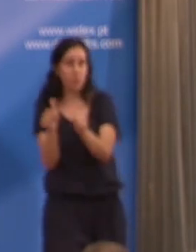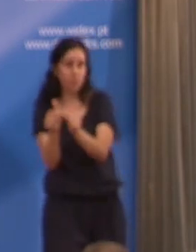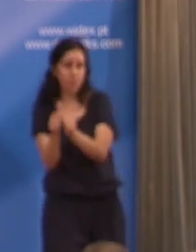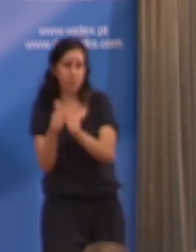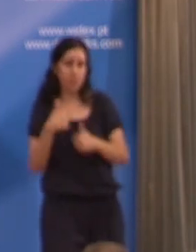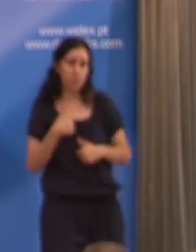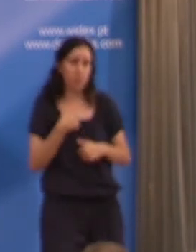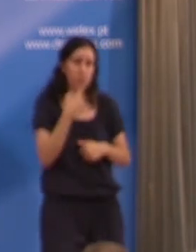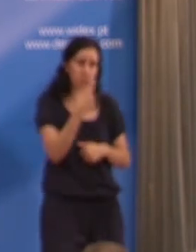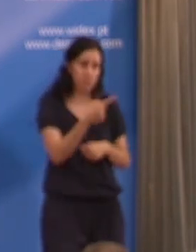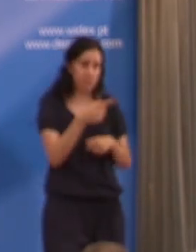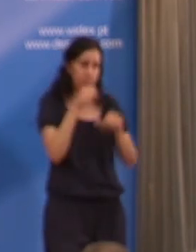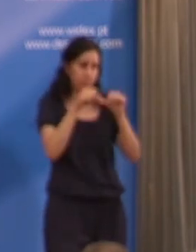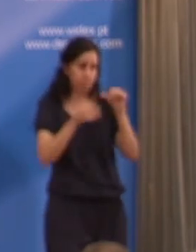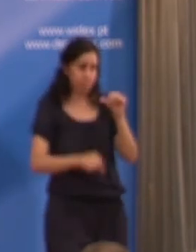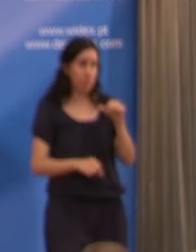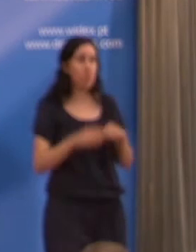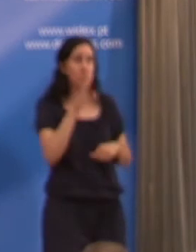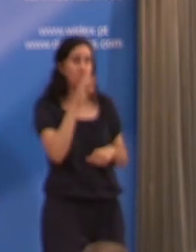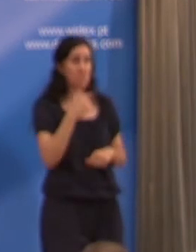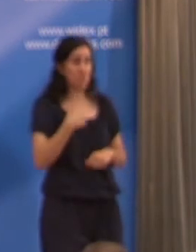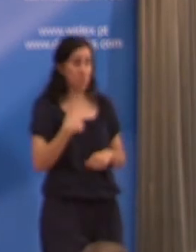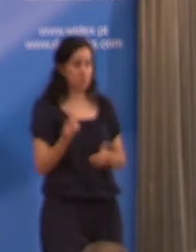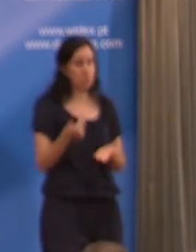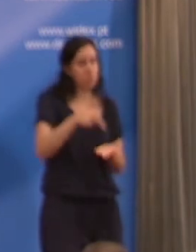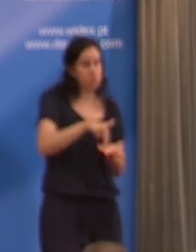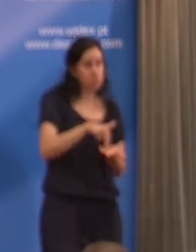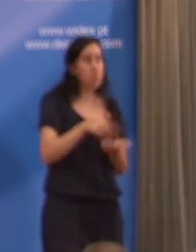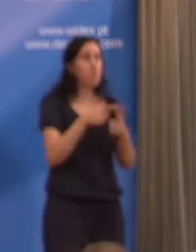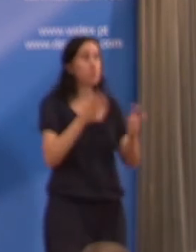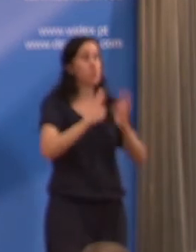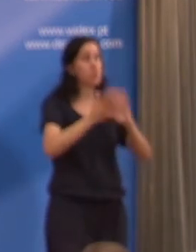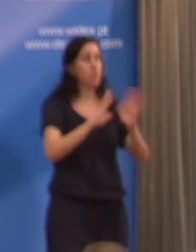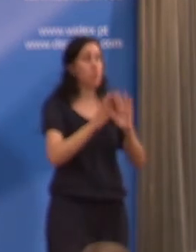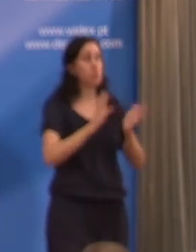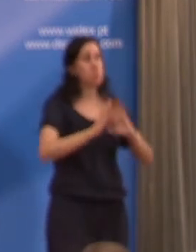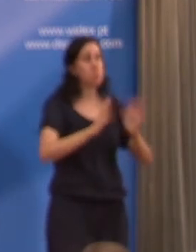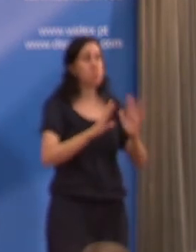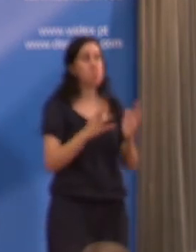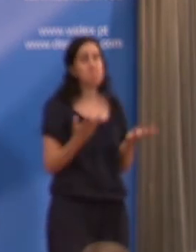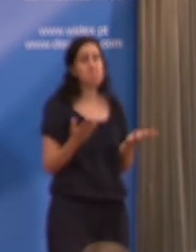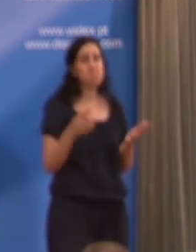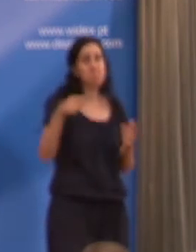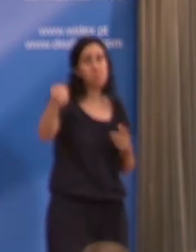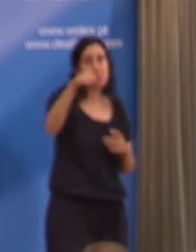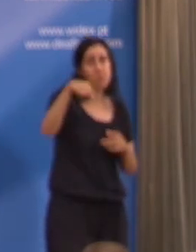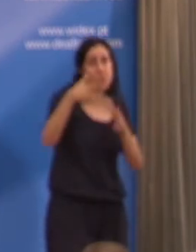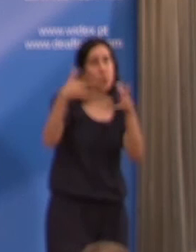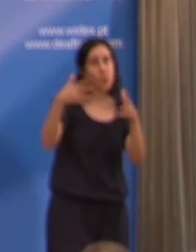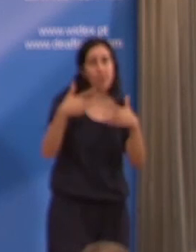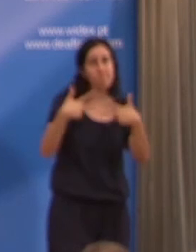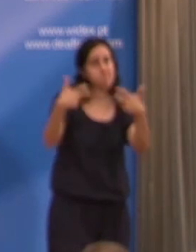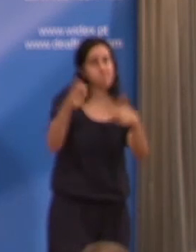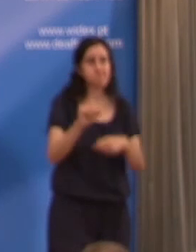aquilo que eu estou a dizer. Porque se eu chegasse aqui e falasse em língua gestual, possivelmente a maior parte de vocês não